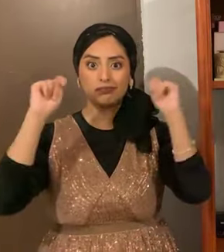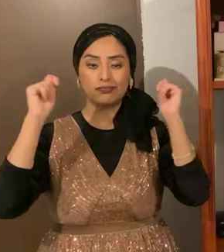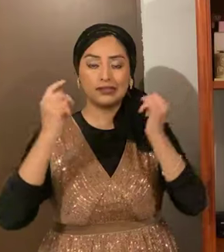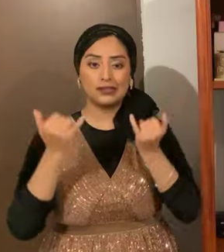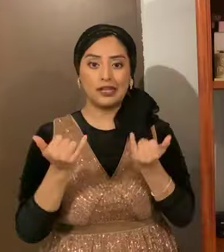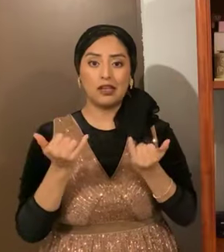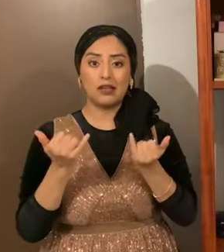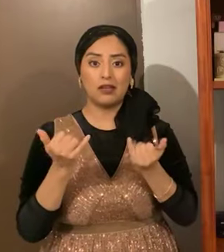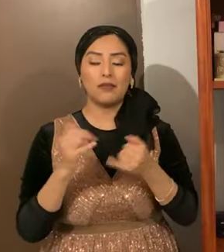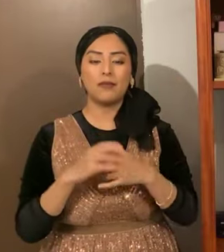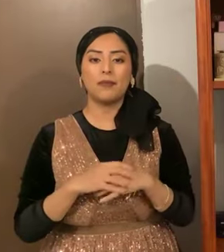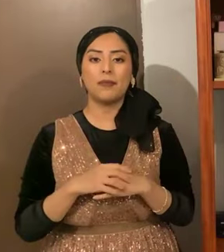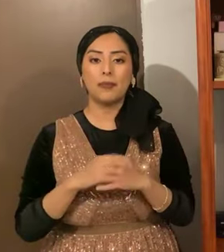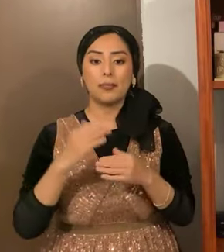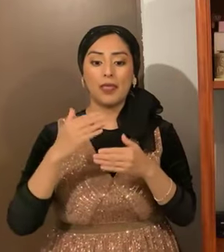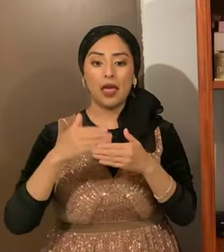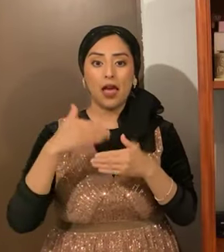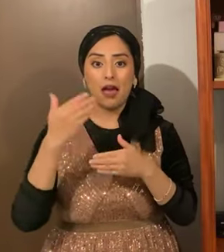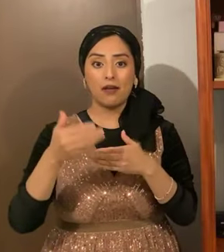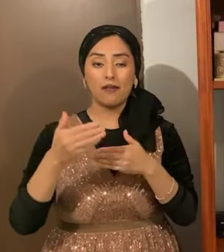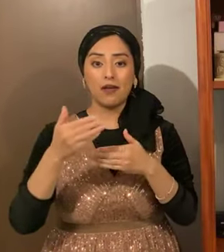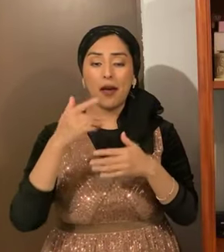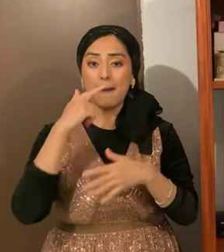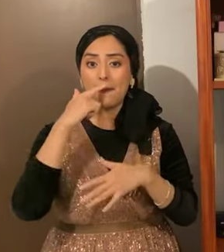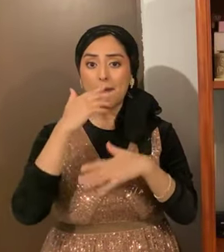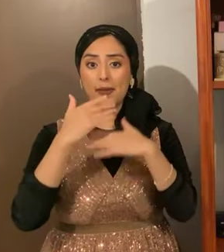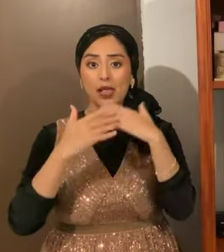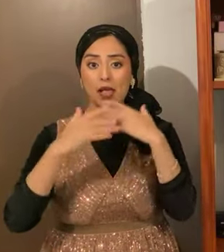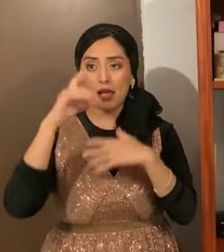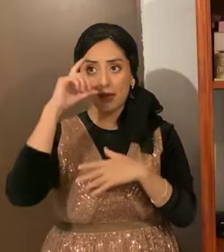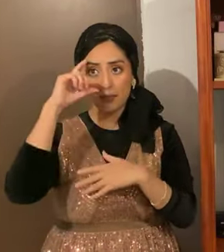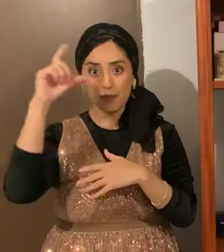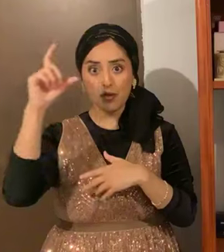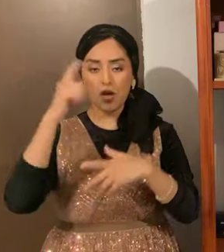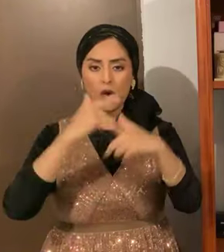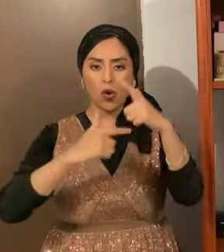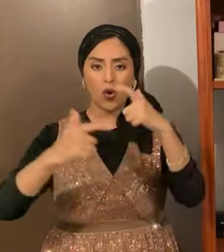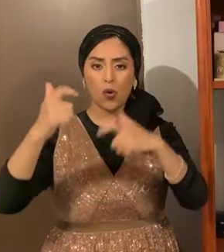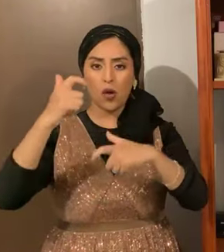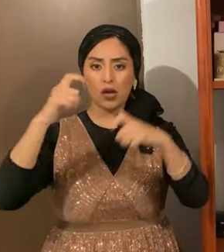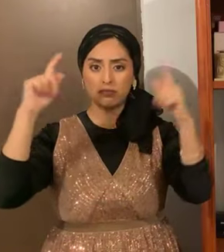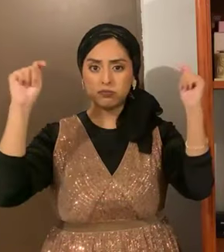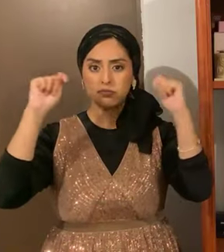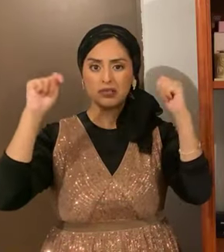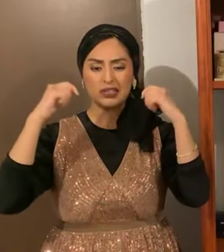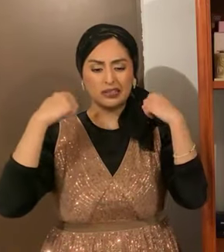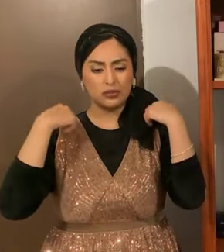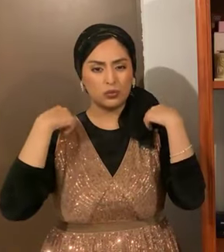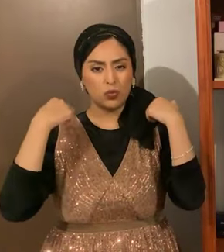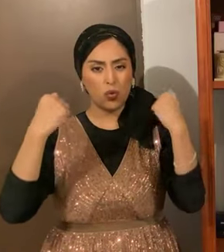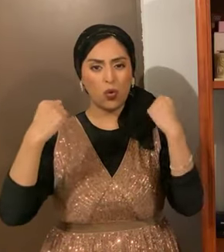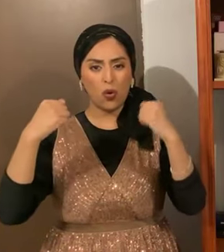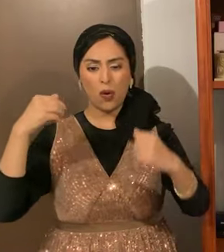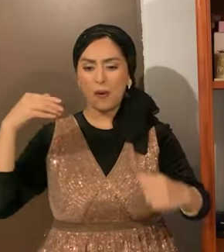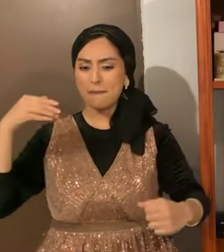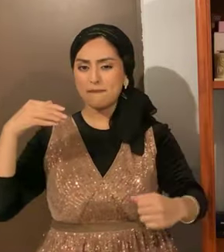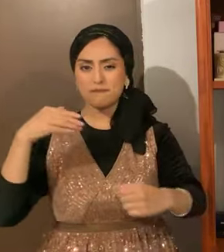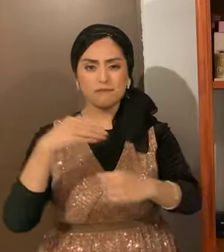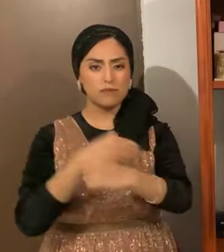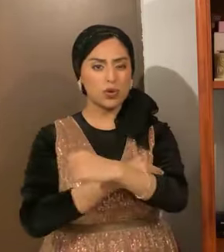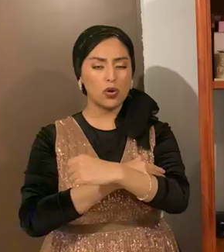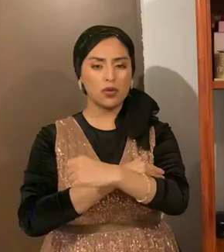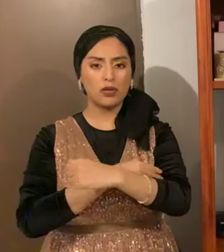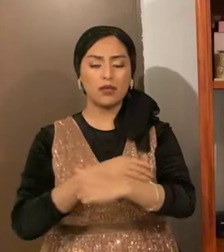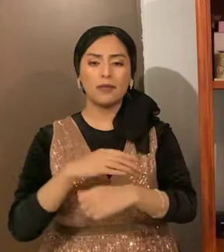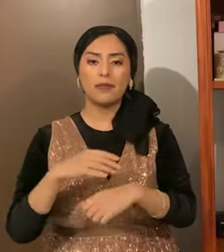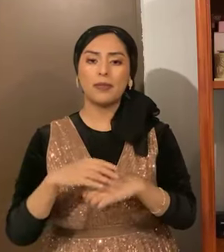tribulación, perdón, pero después de esta luna de sangre, la gran tribulación agarrará una fuerza,